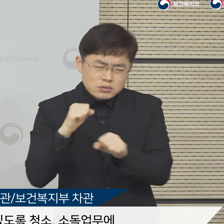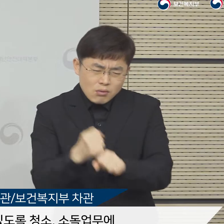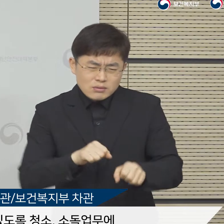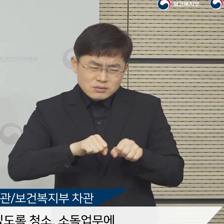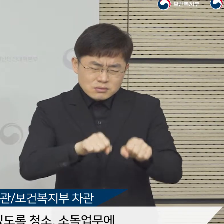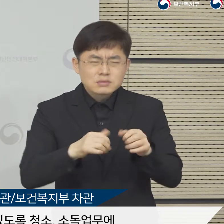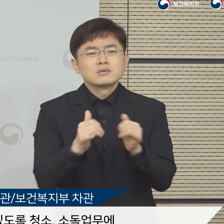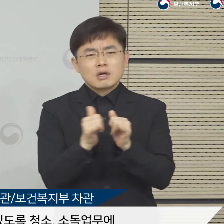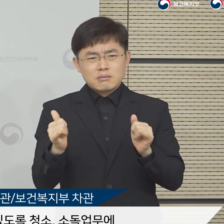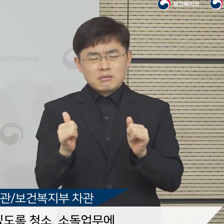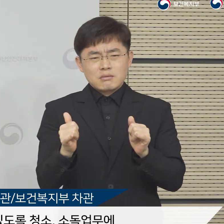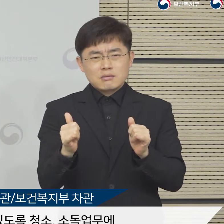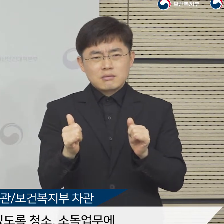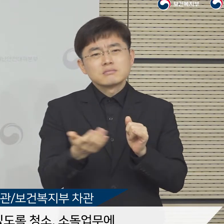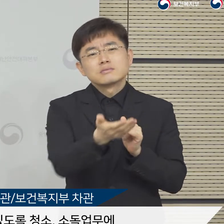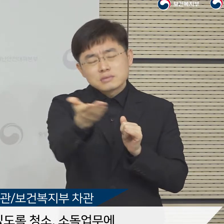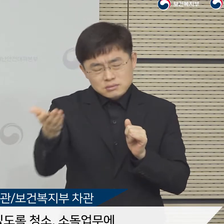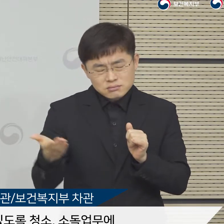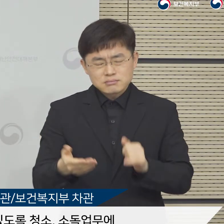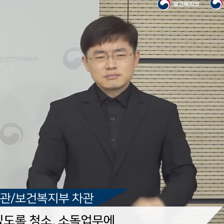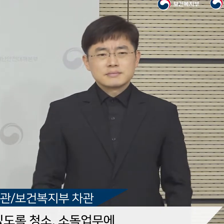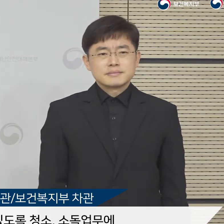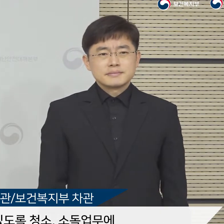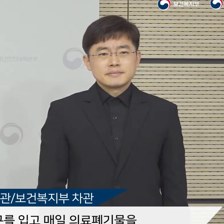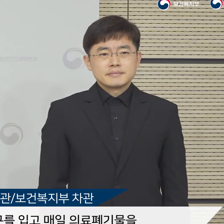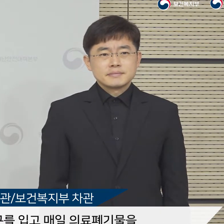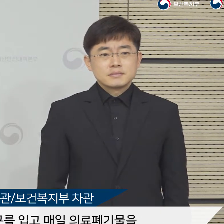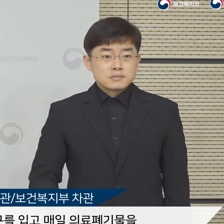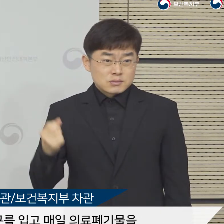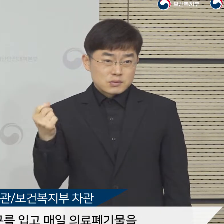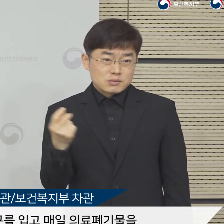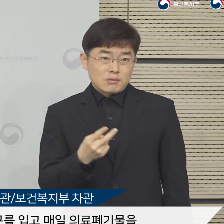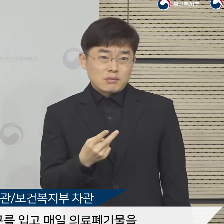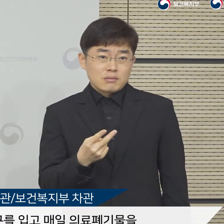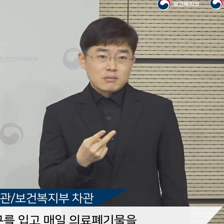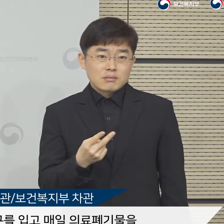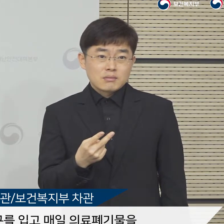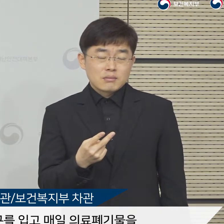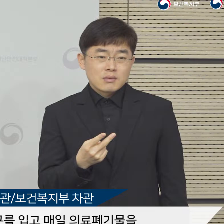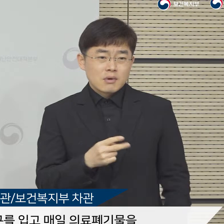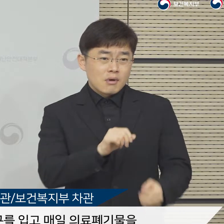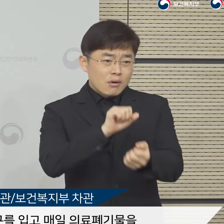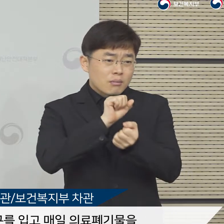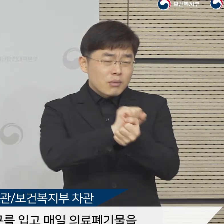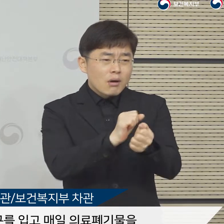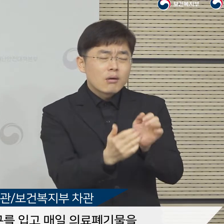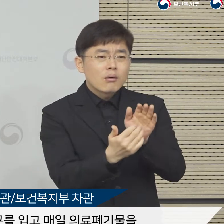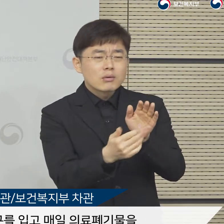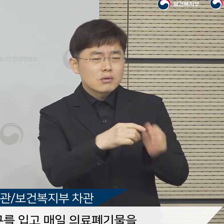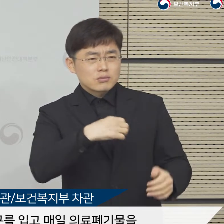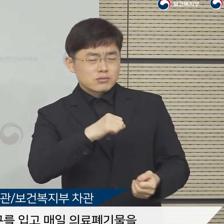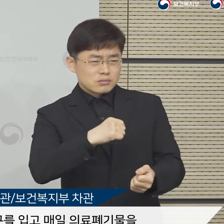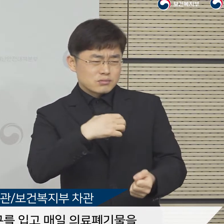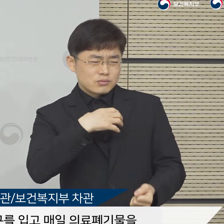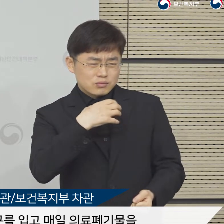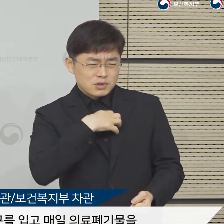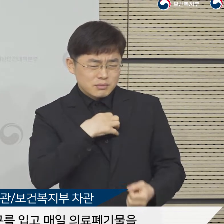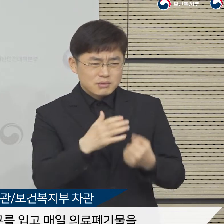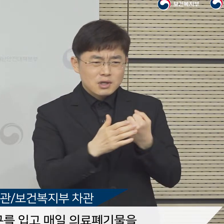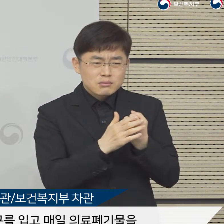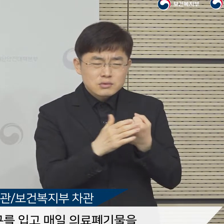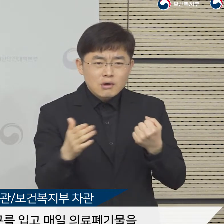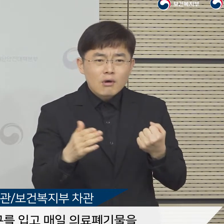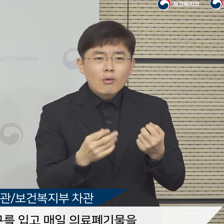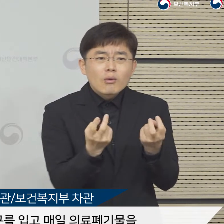힘써주고 계시는 미화원 여러분들, 혹시 모를 감염 위험 때문에 답답한